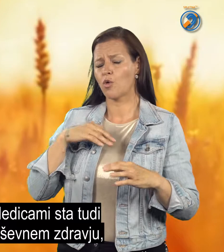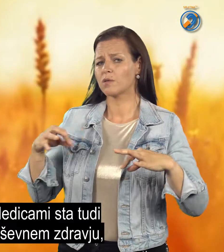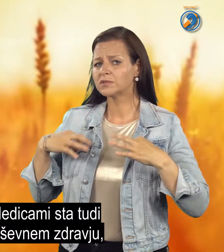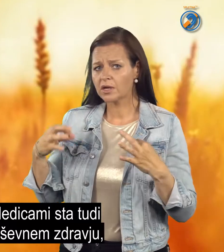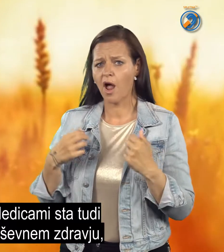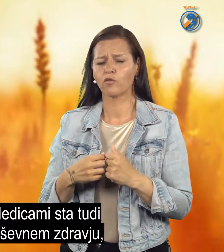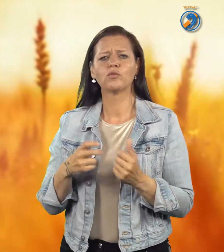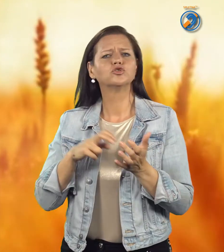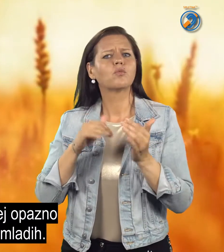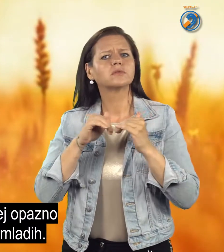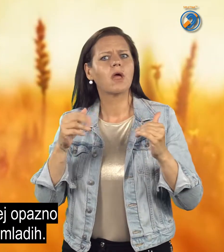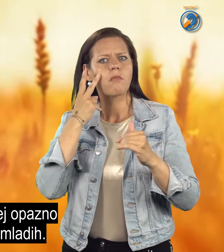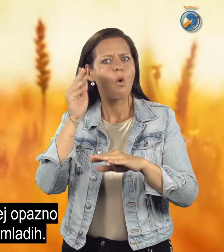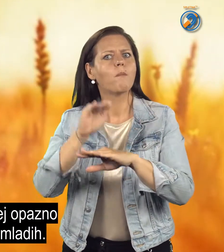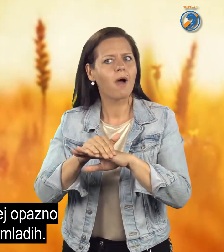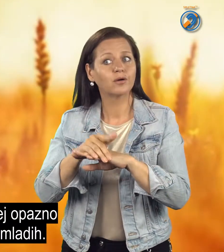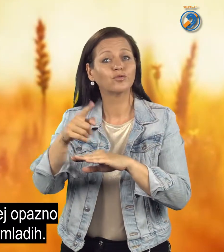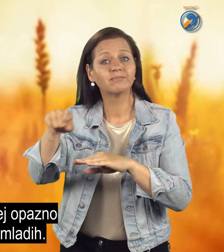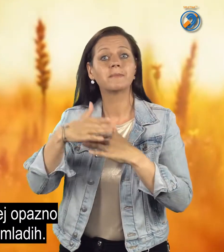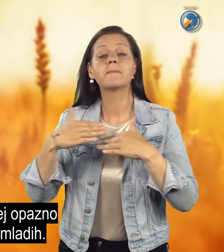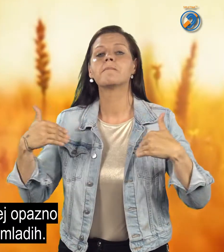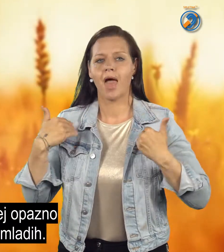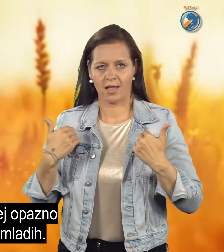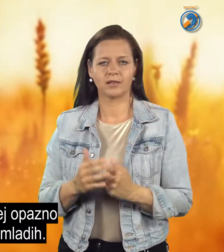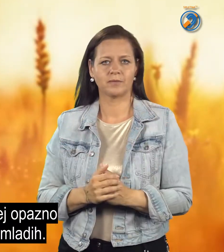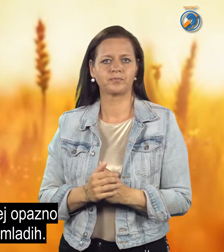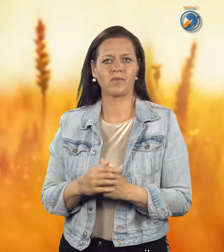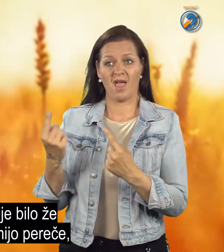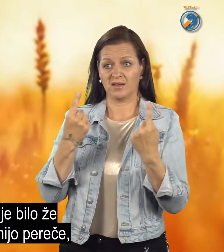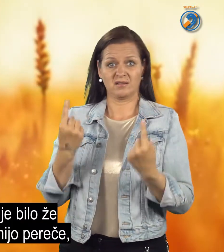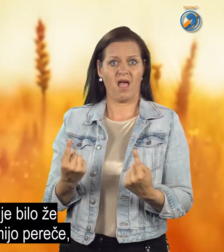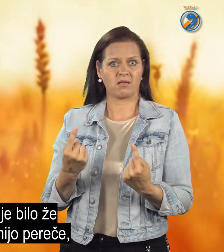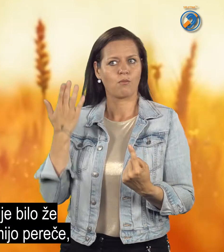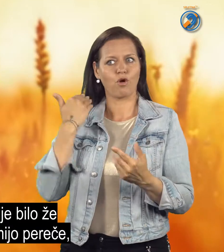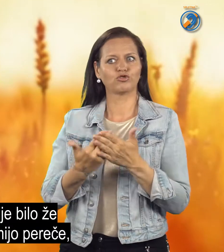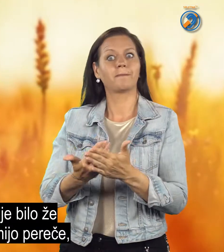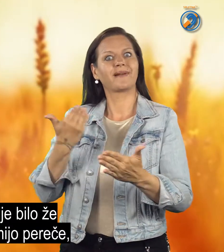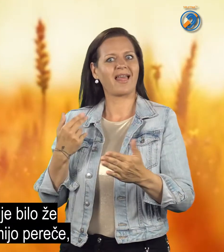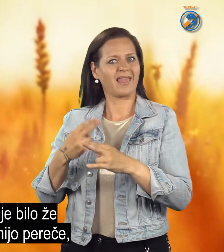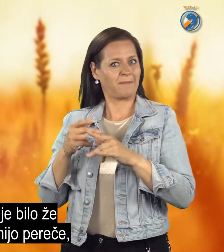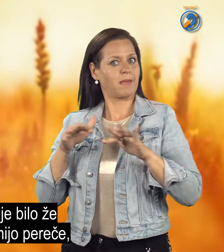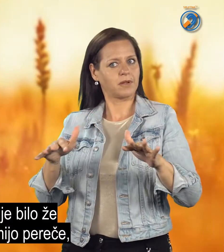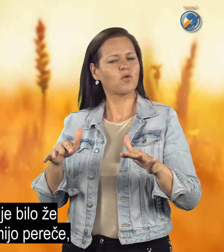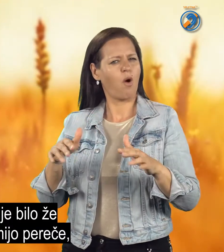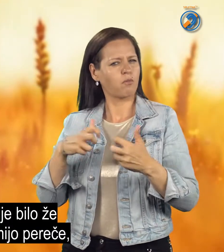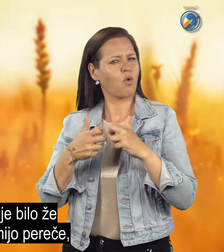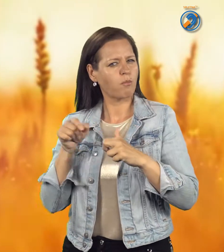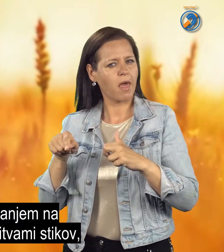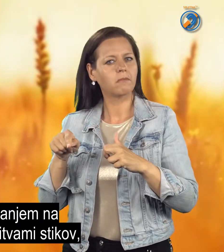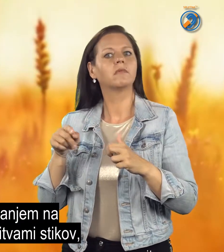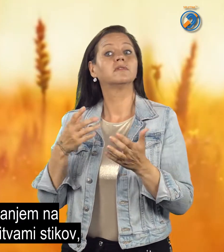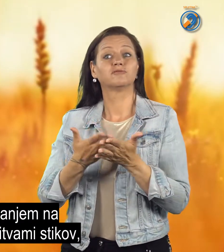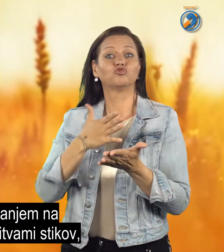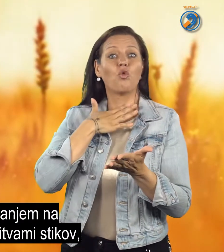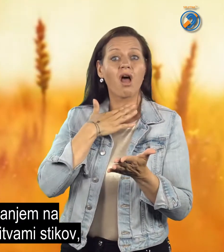v duševnem zdravju, še posebej opazno je to pri mladih. Stanje, ki je bilo že pred epidemijo pereče, se je